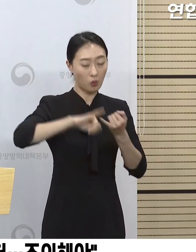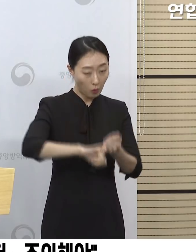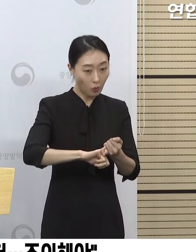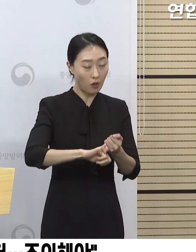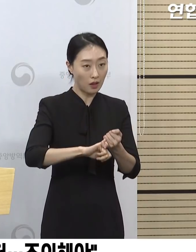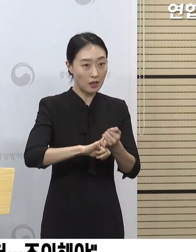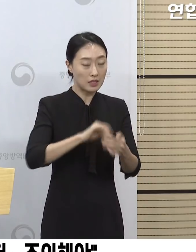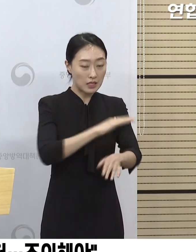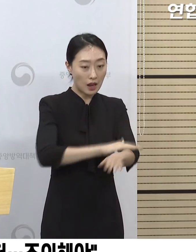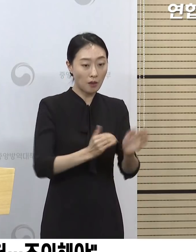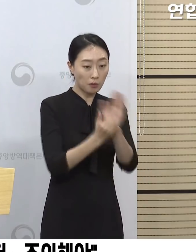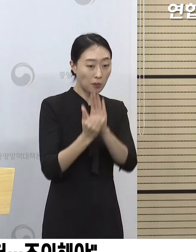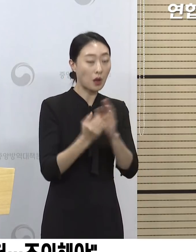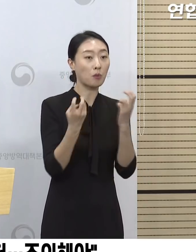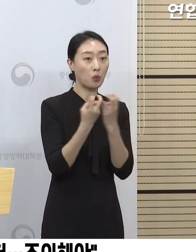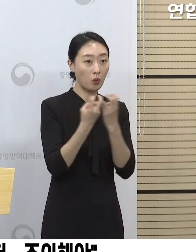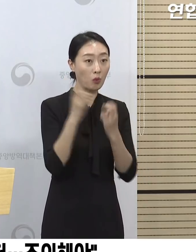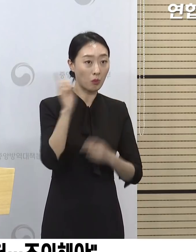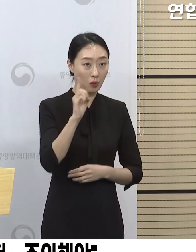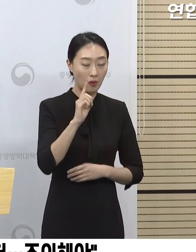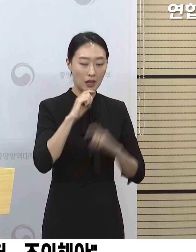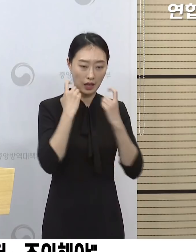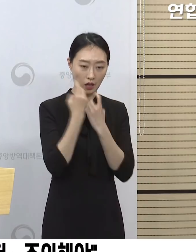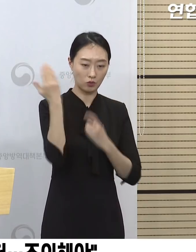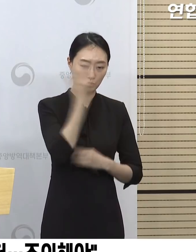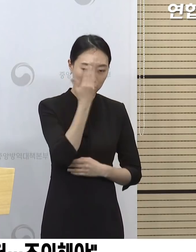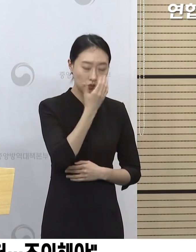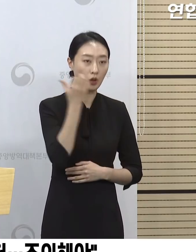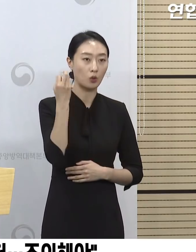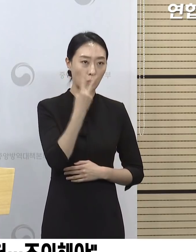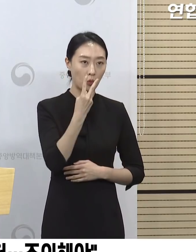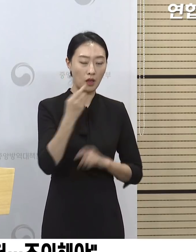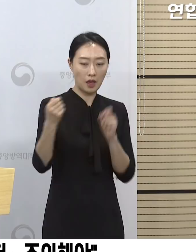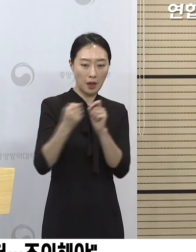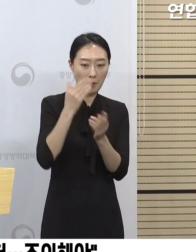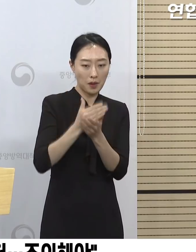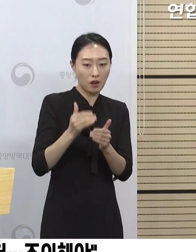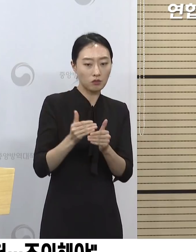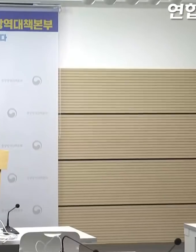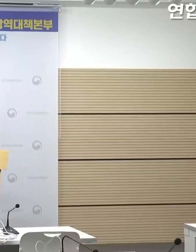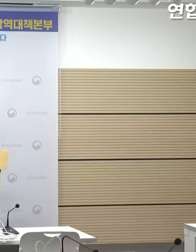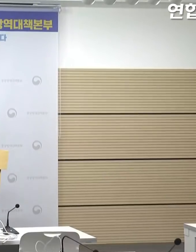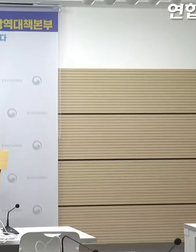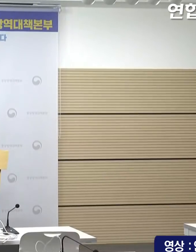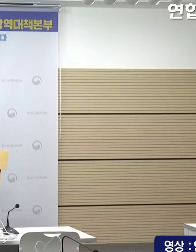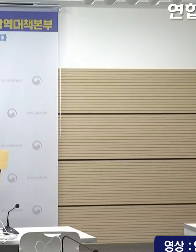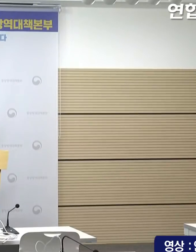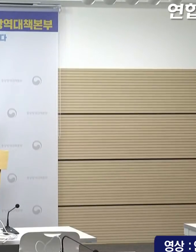거리두기와 개인위생 수칙에 대해서 잘 준수해 주실 것을 당부를 드리겠습니다.